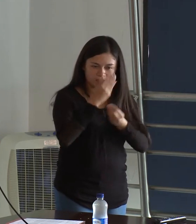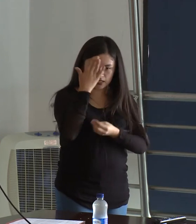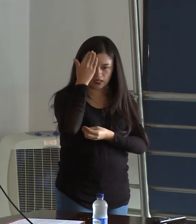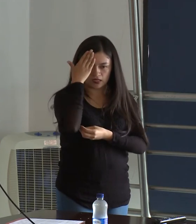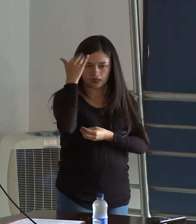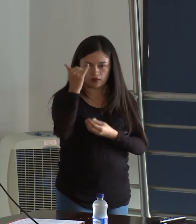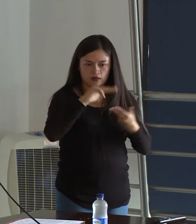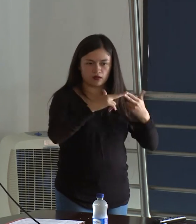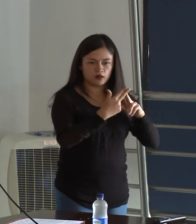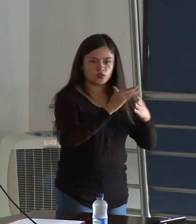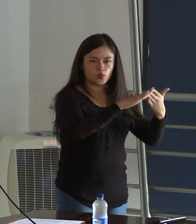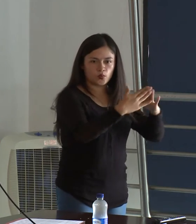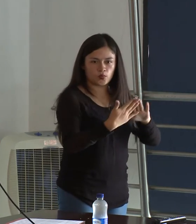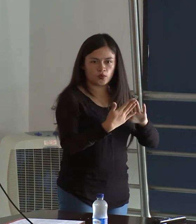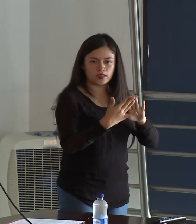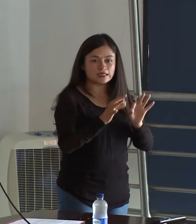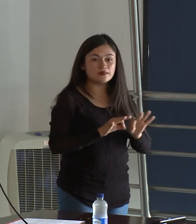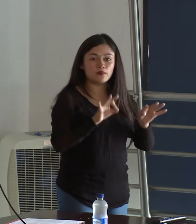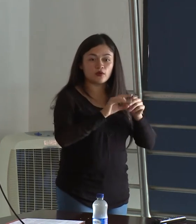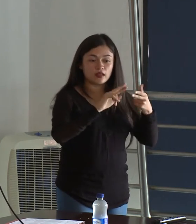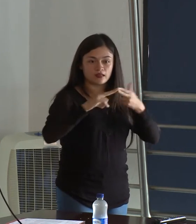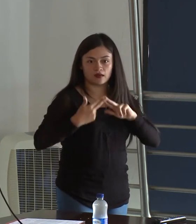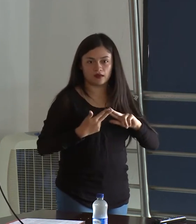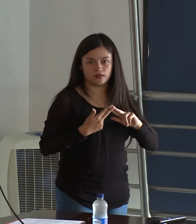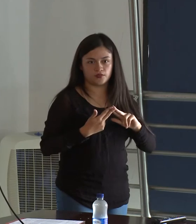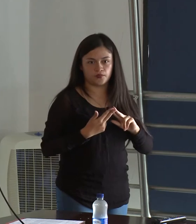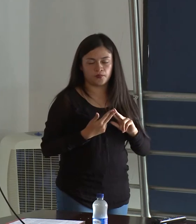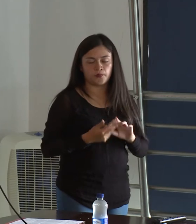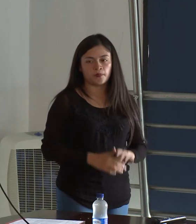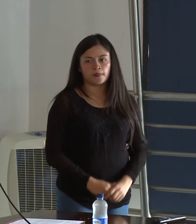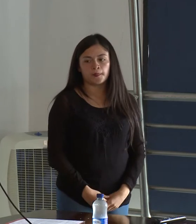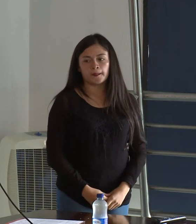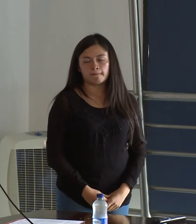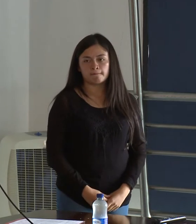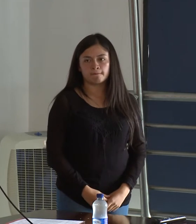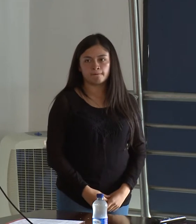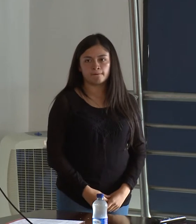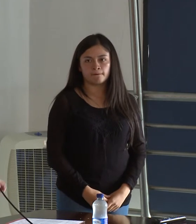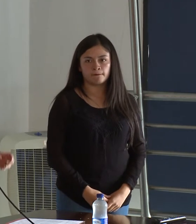de la relación con las comunidades. El asunto de la